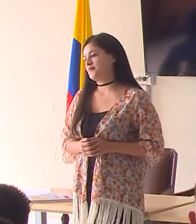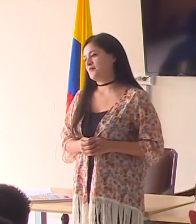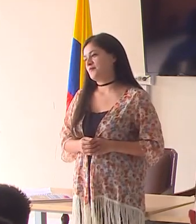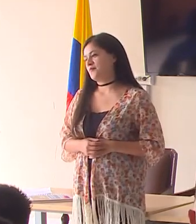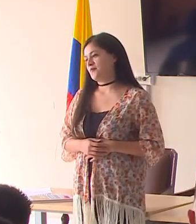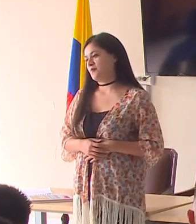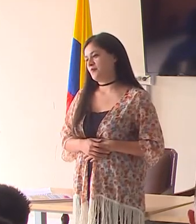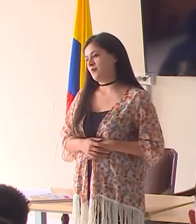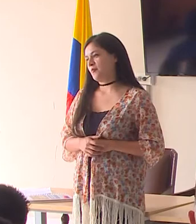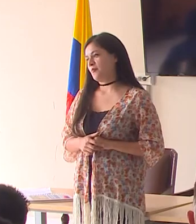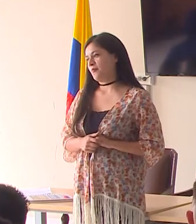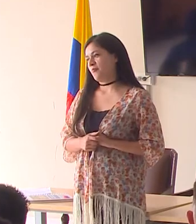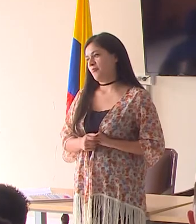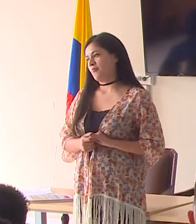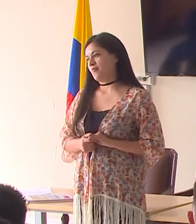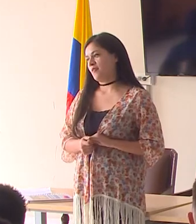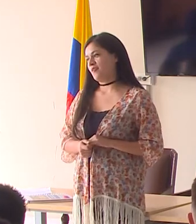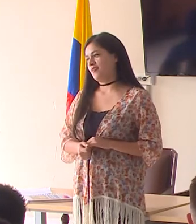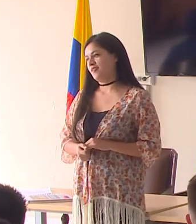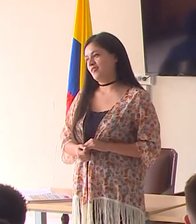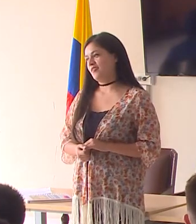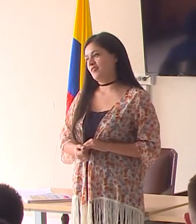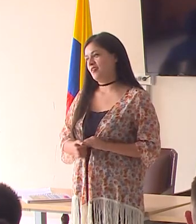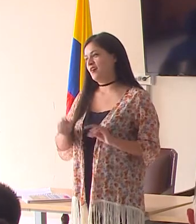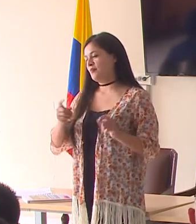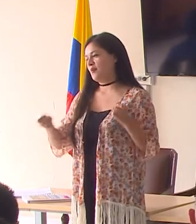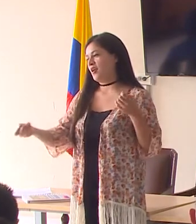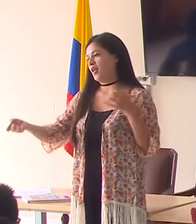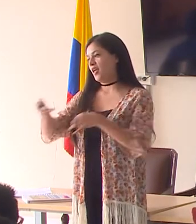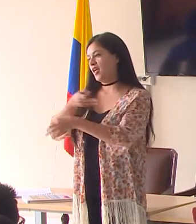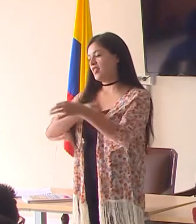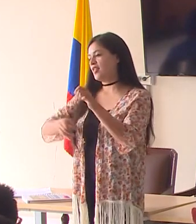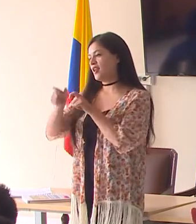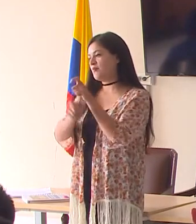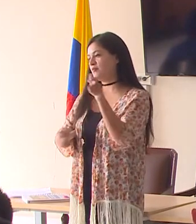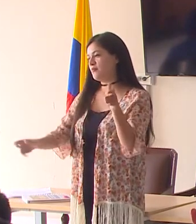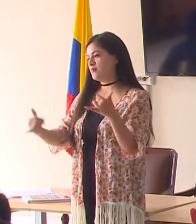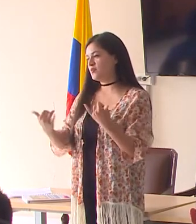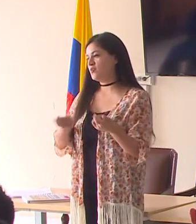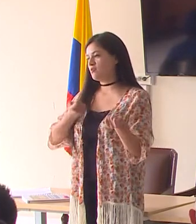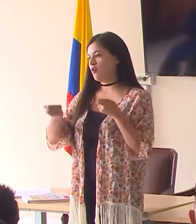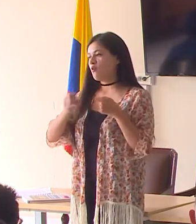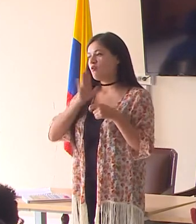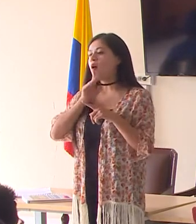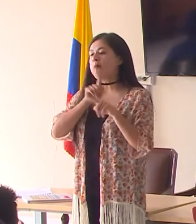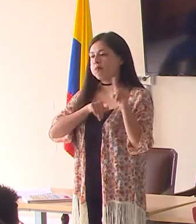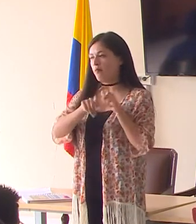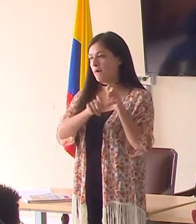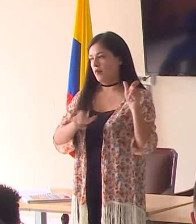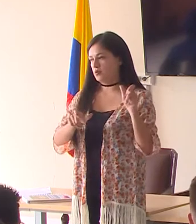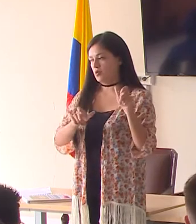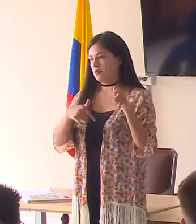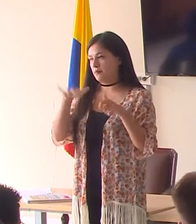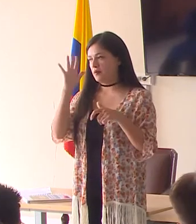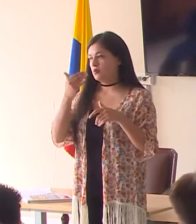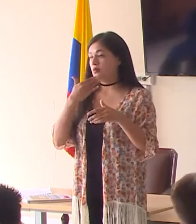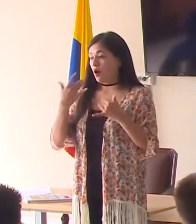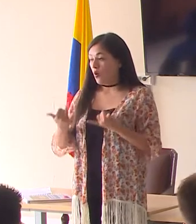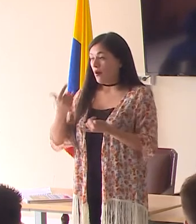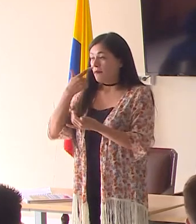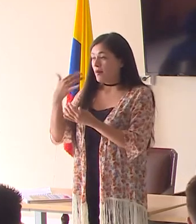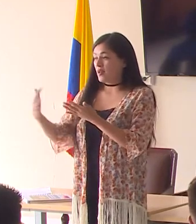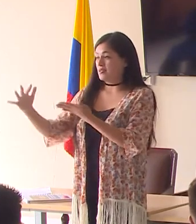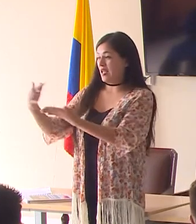entre personas actualmente está hemos capturado por unas pocas y eso también llega a que el consumo esté dirigido